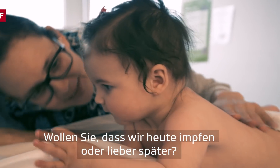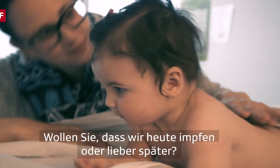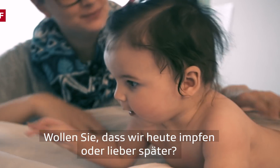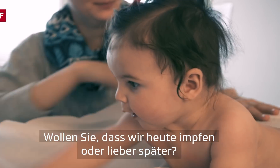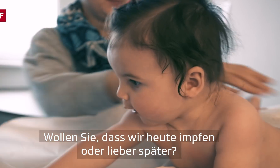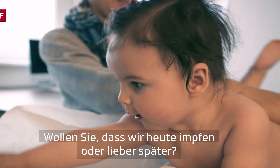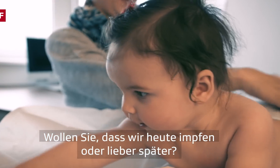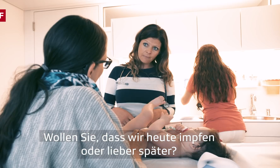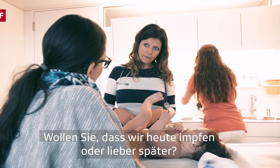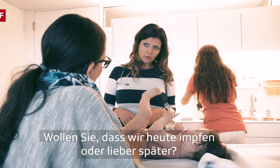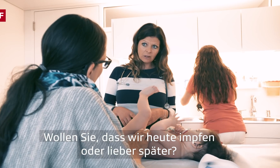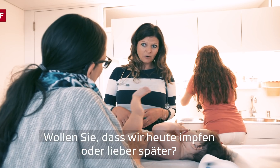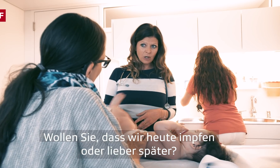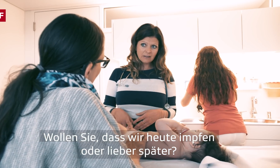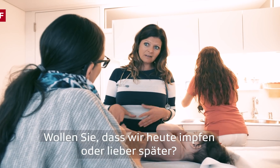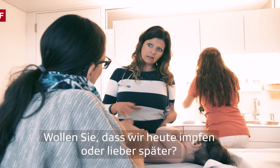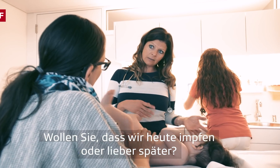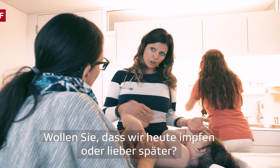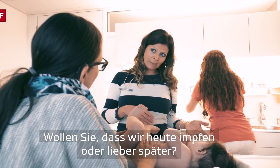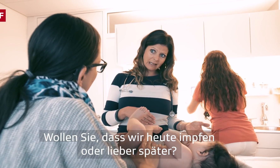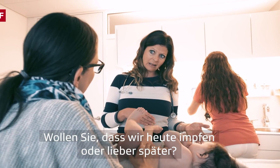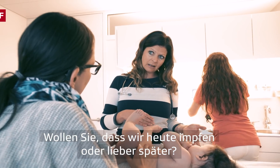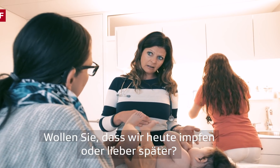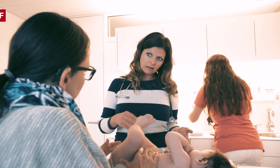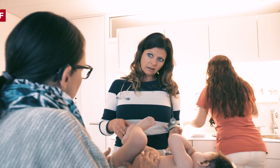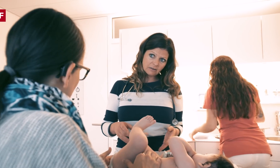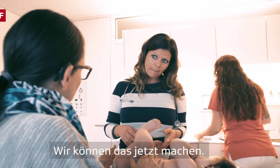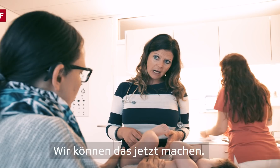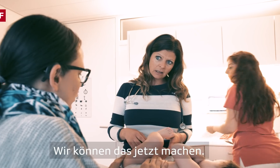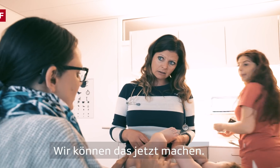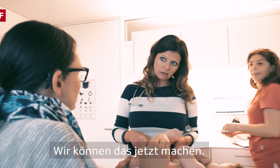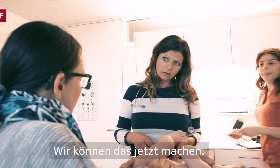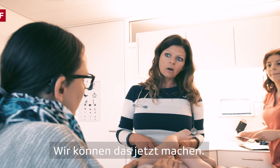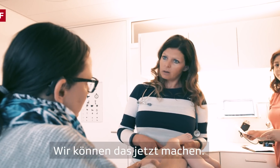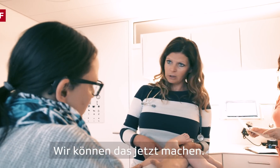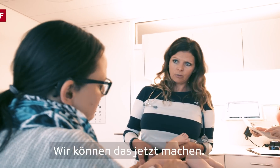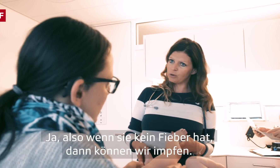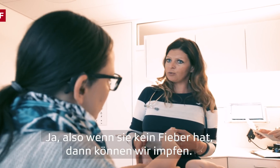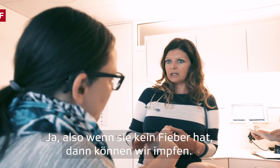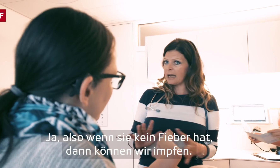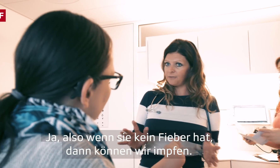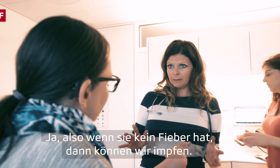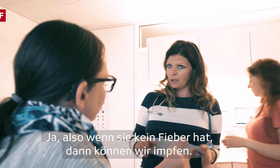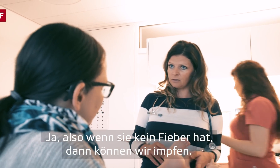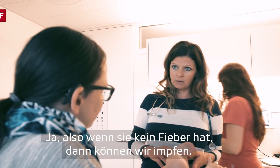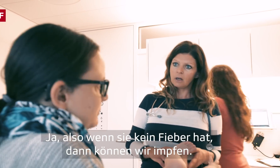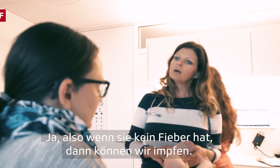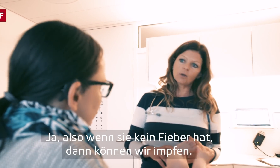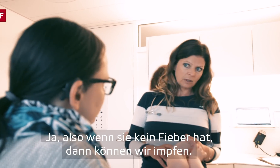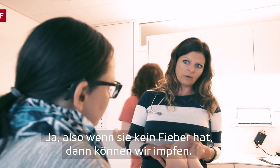Wollen Sie, dass wir heute impfen oder wollen Sie lieber später, dass wir machen? Ja, also wenn kein Fieber ist, können wir